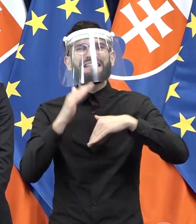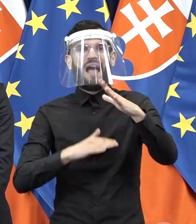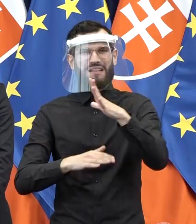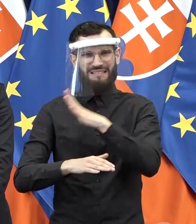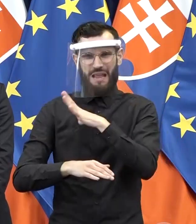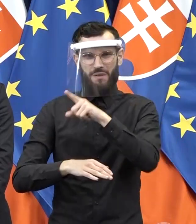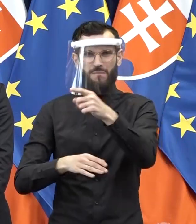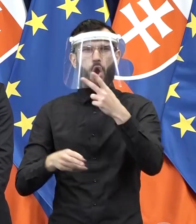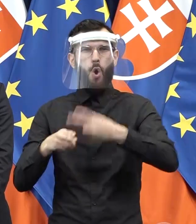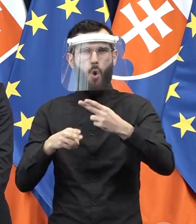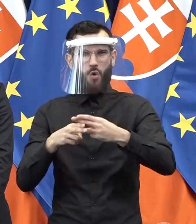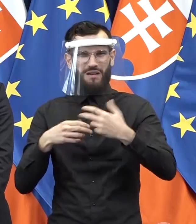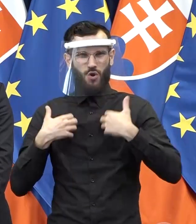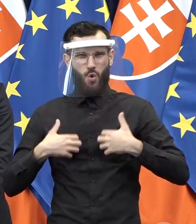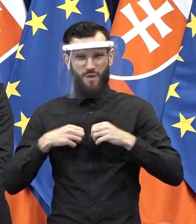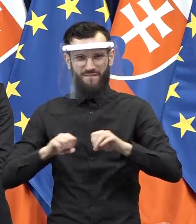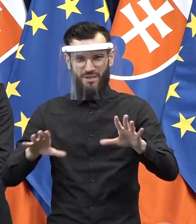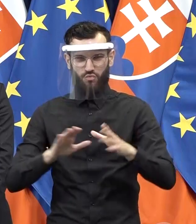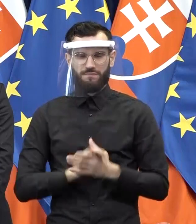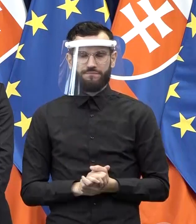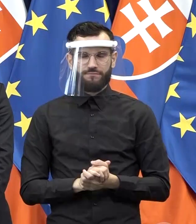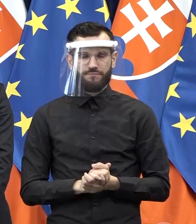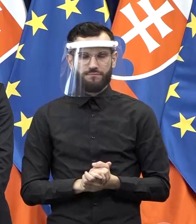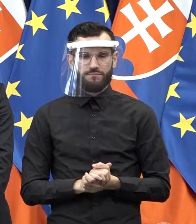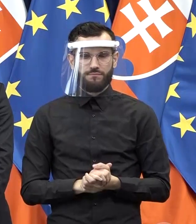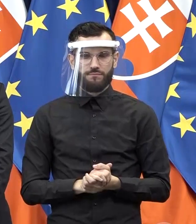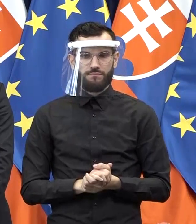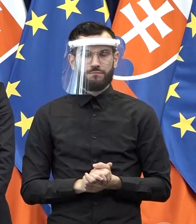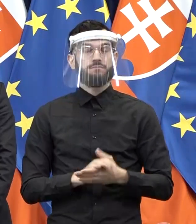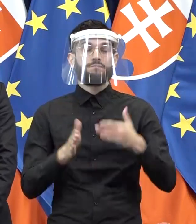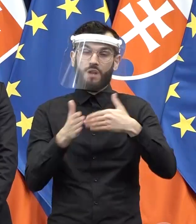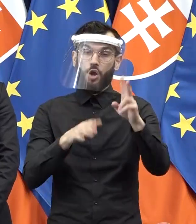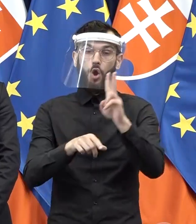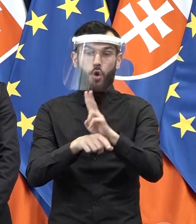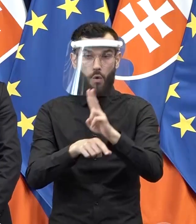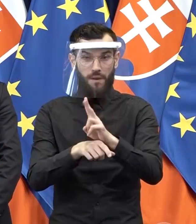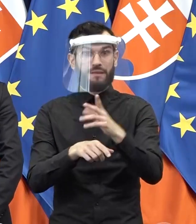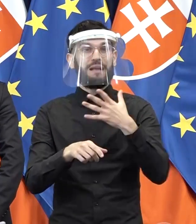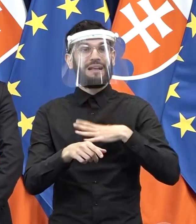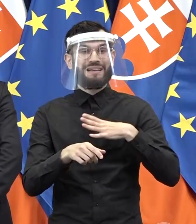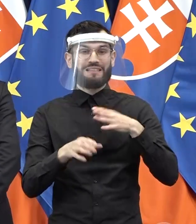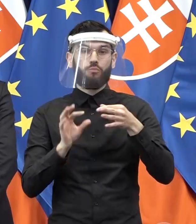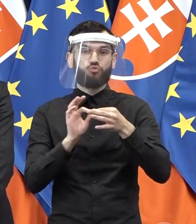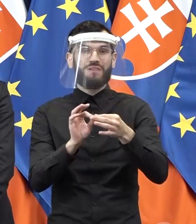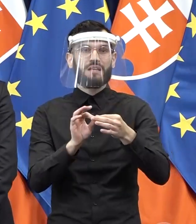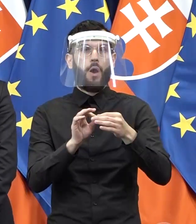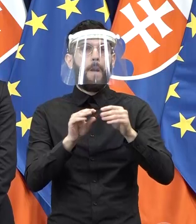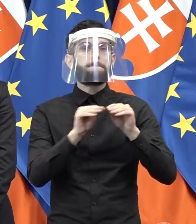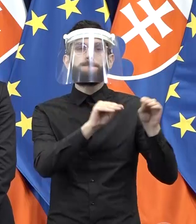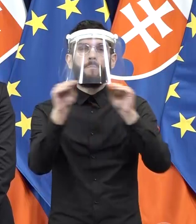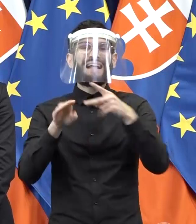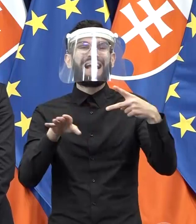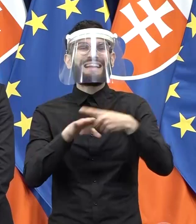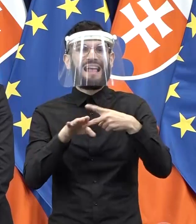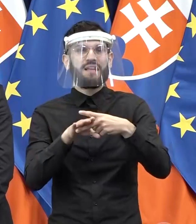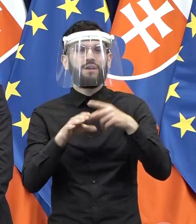touto chorobou. Ďalšie opatrenie je zapracovať do sortimentu mobilizačných rezerv dezinfekčné